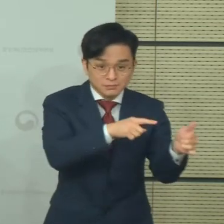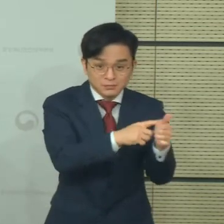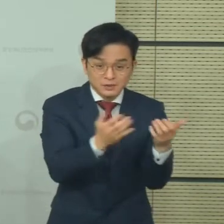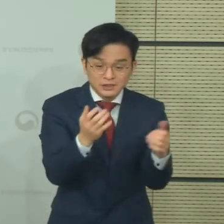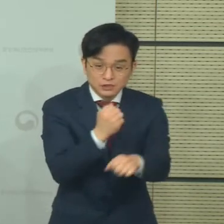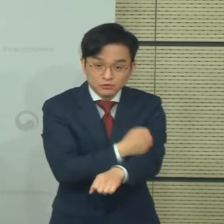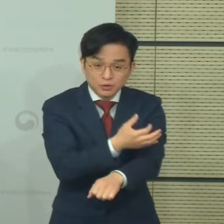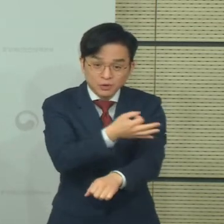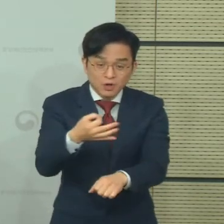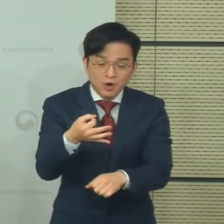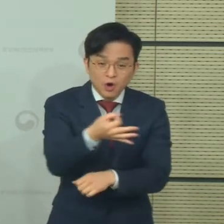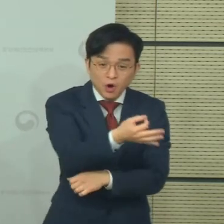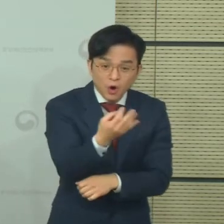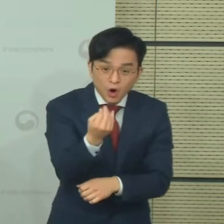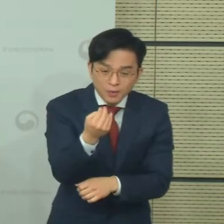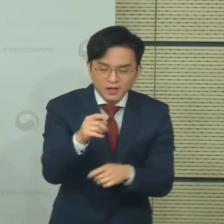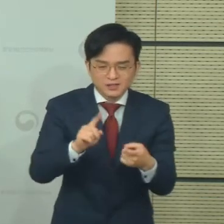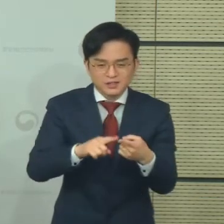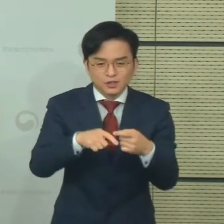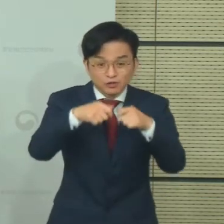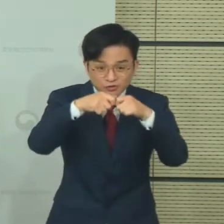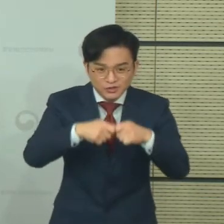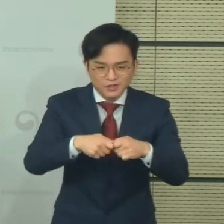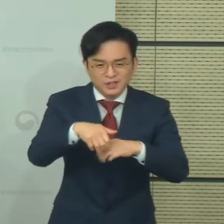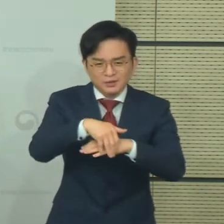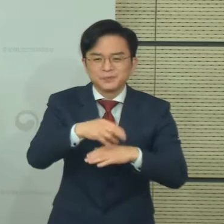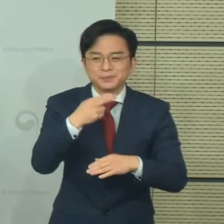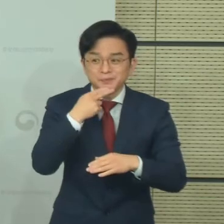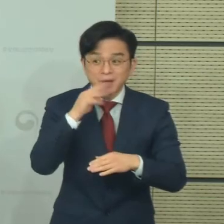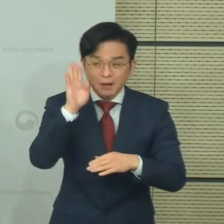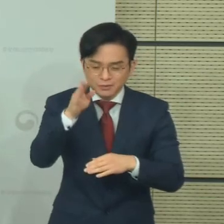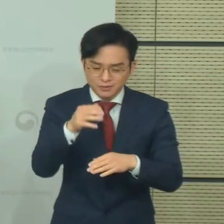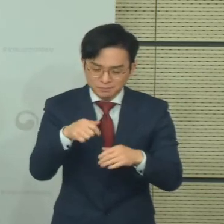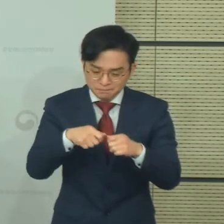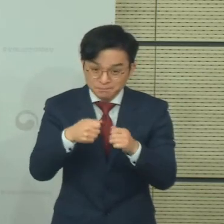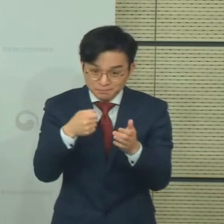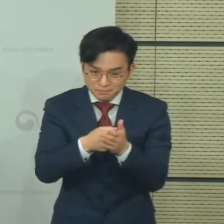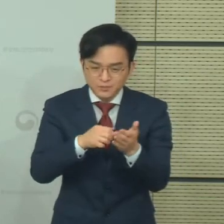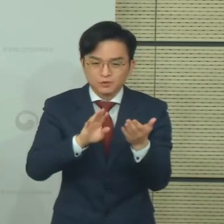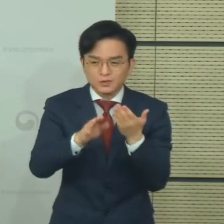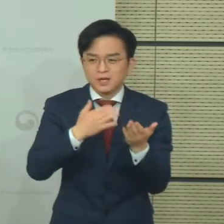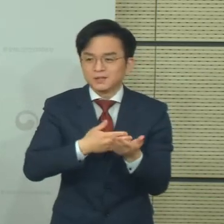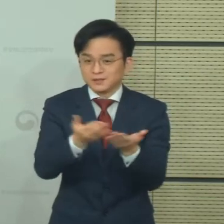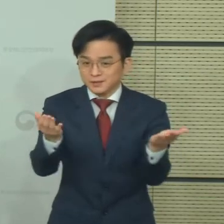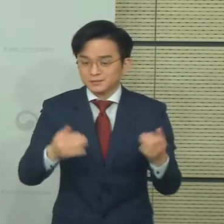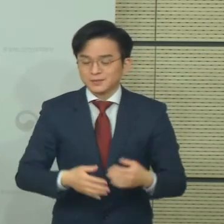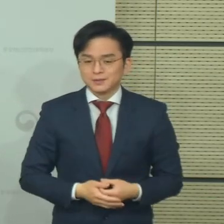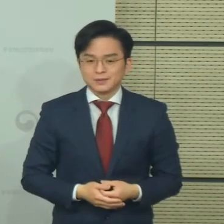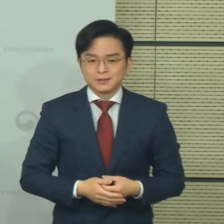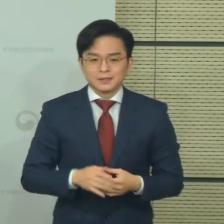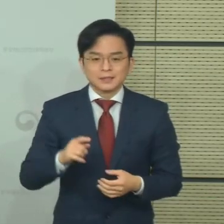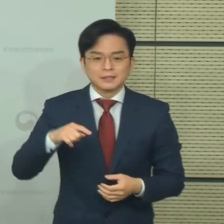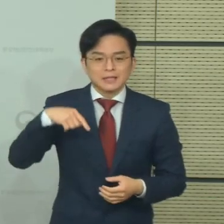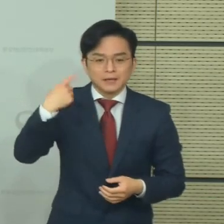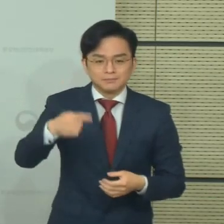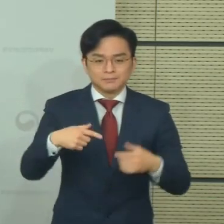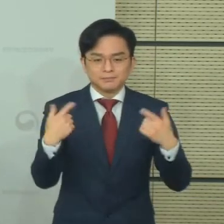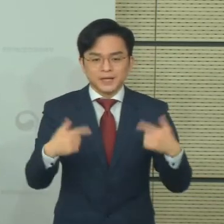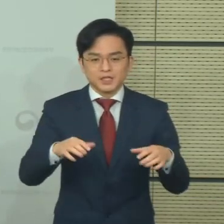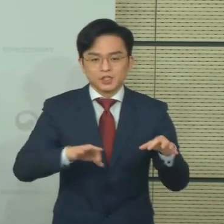알려드릴 수 있는 부분들은 알려드리도록 하겠습니다. 네, 다음 질문입니다. 매일경제 김현주 기자님